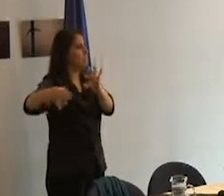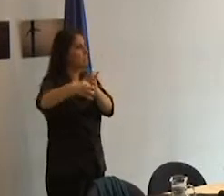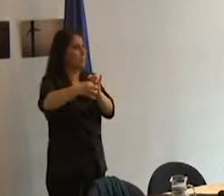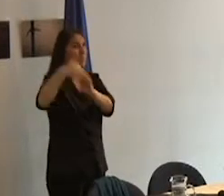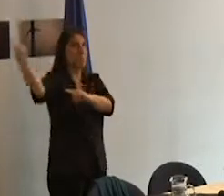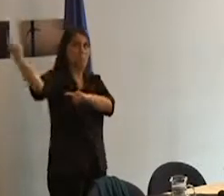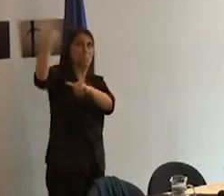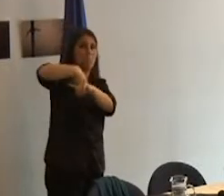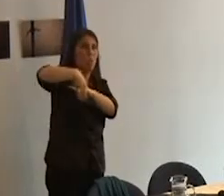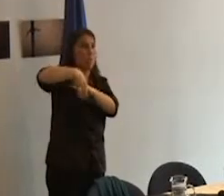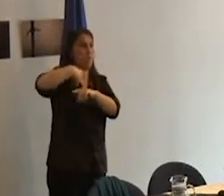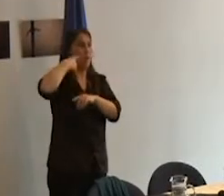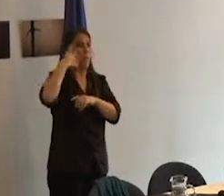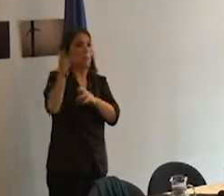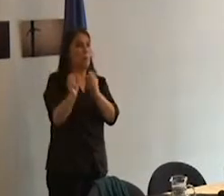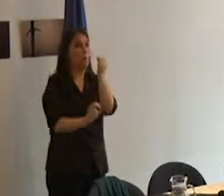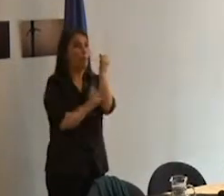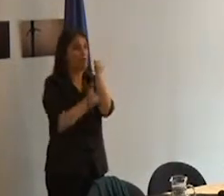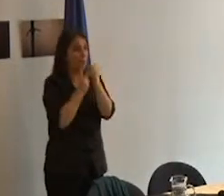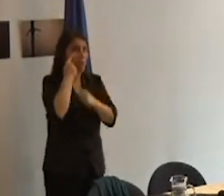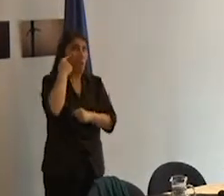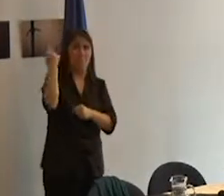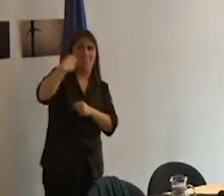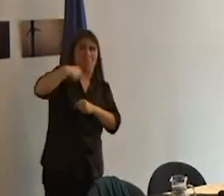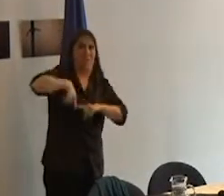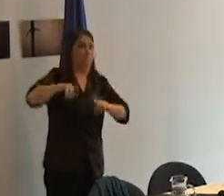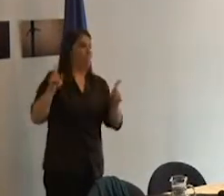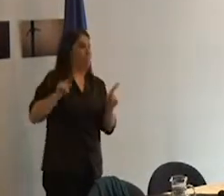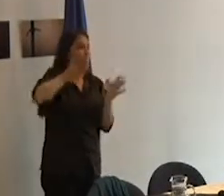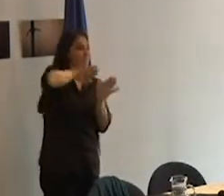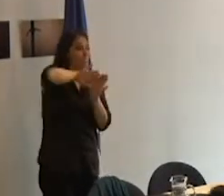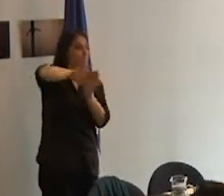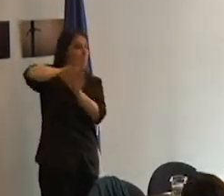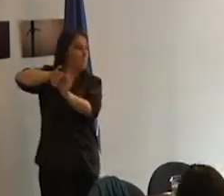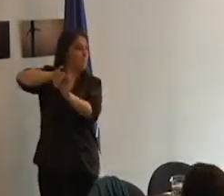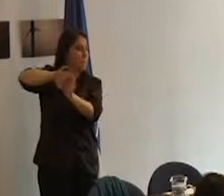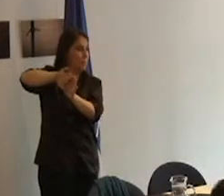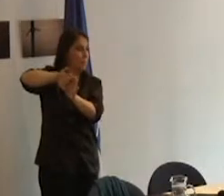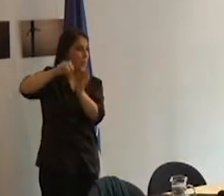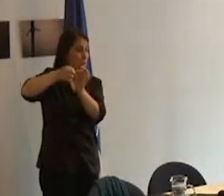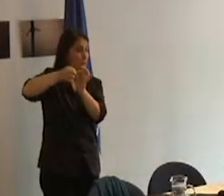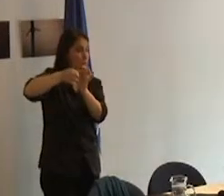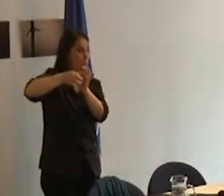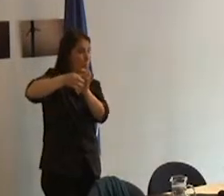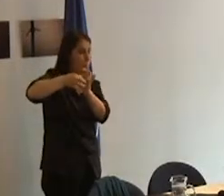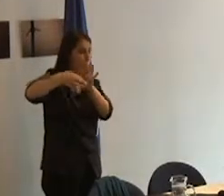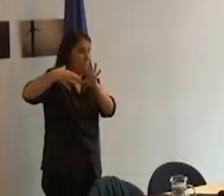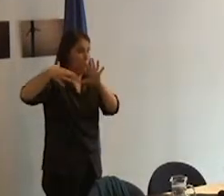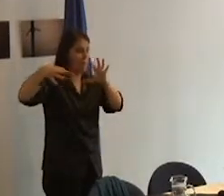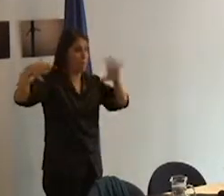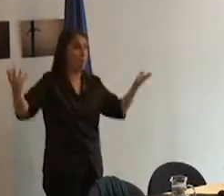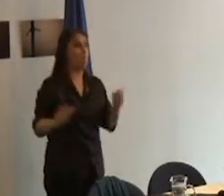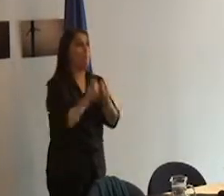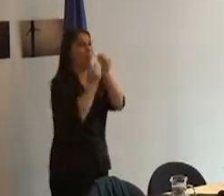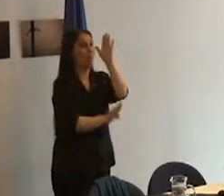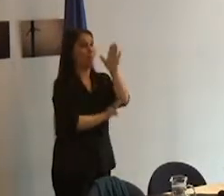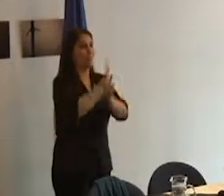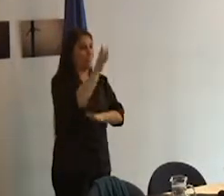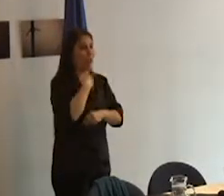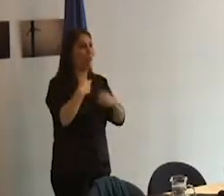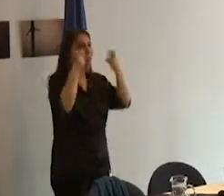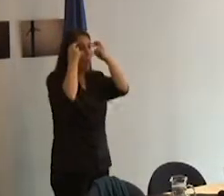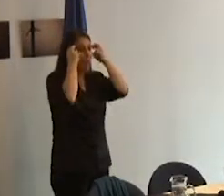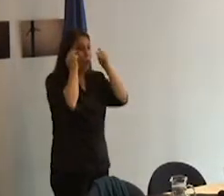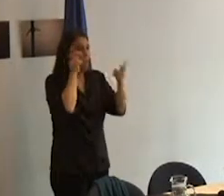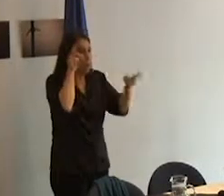postura imperialista que instauró la modernidad pretende de esta manera el desarrollo y posicionamiento de